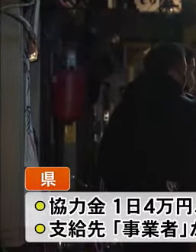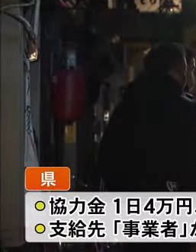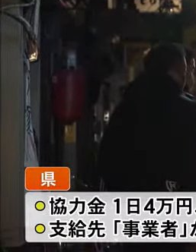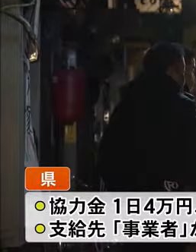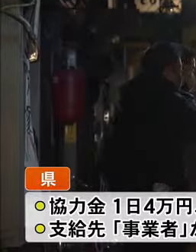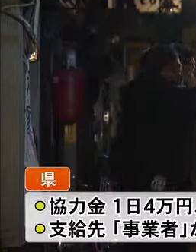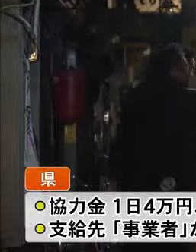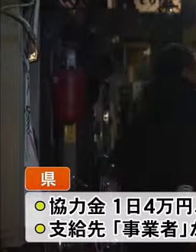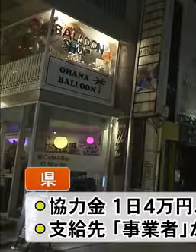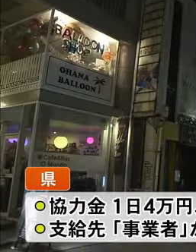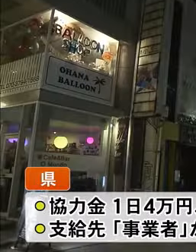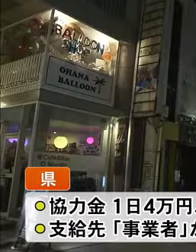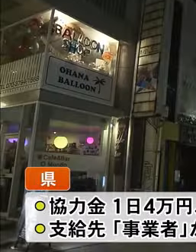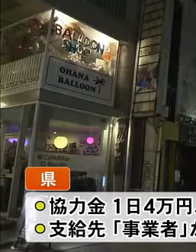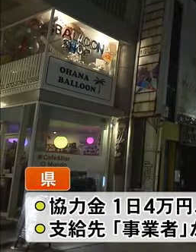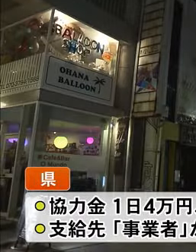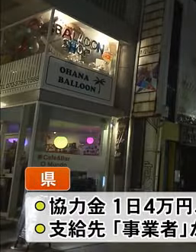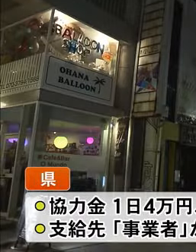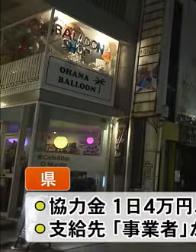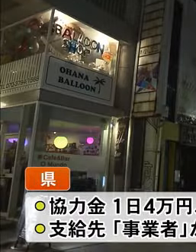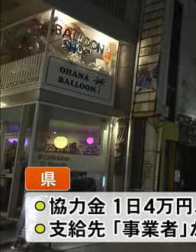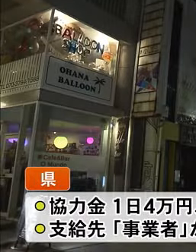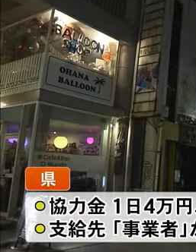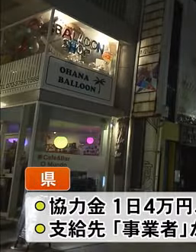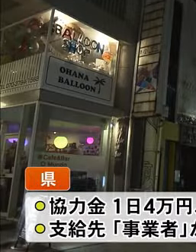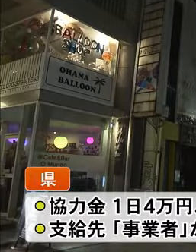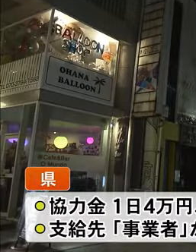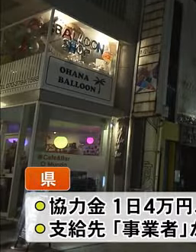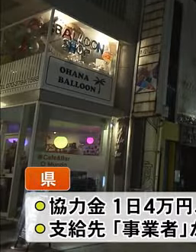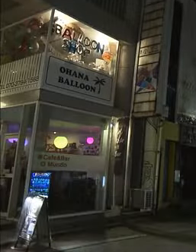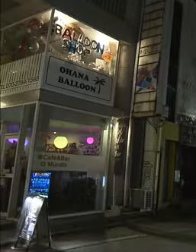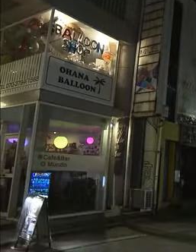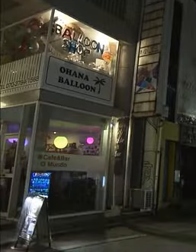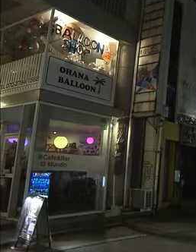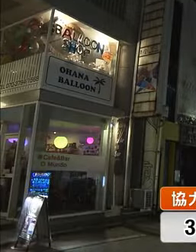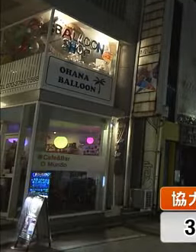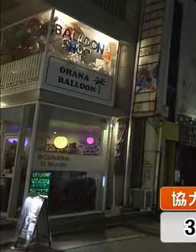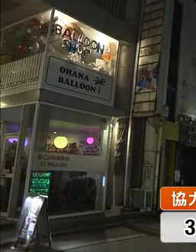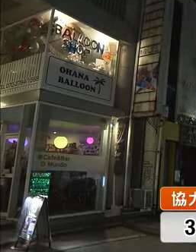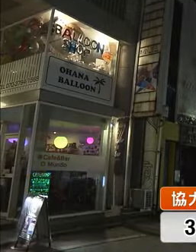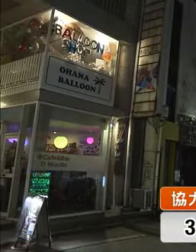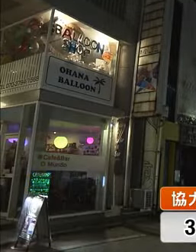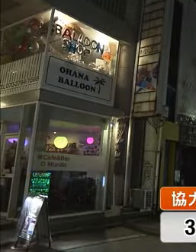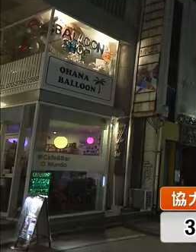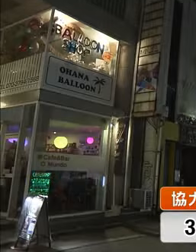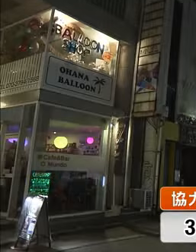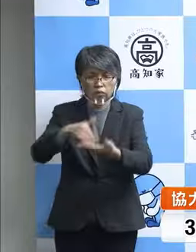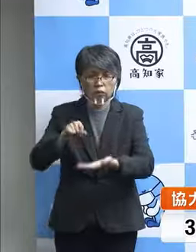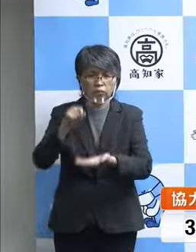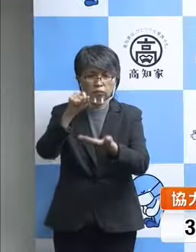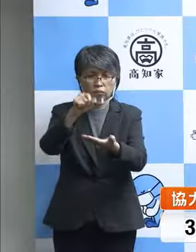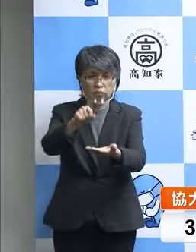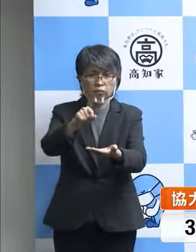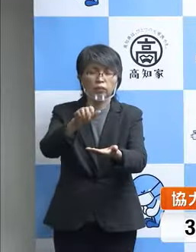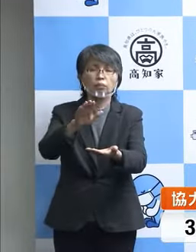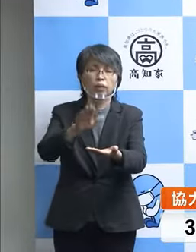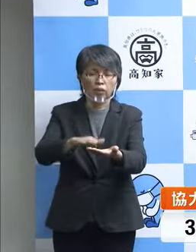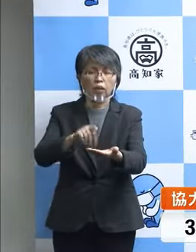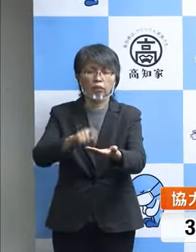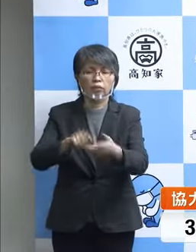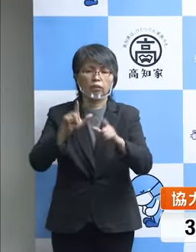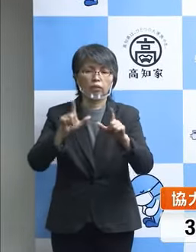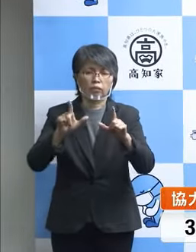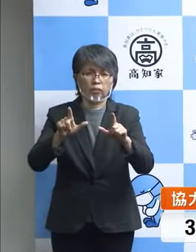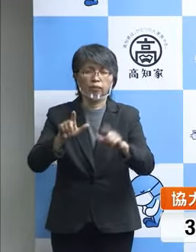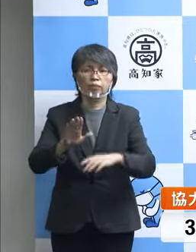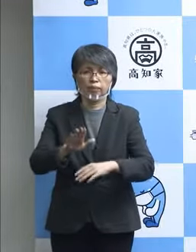事業者から営業する店舗ごとに変更します。協力金支給のための予算は30億円余りに上